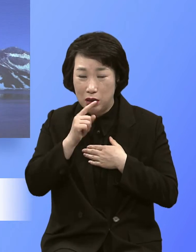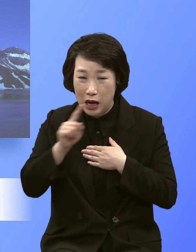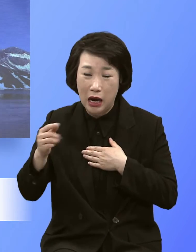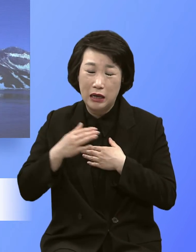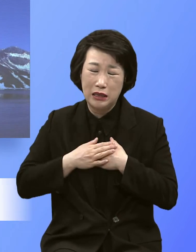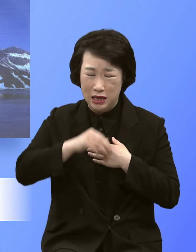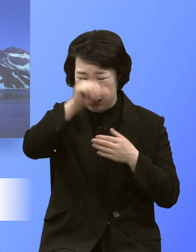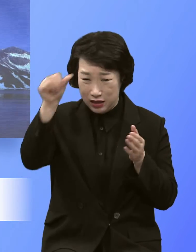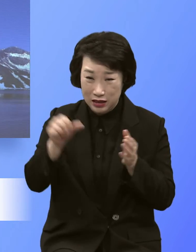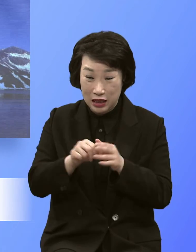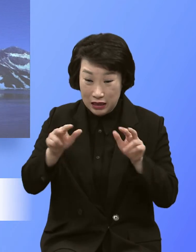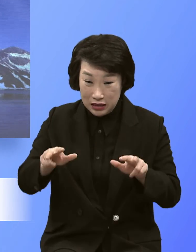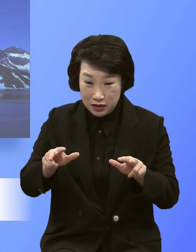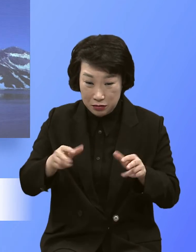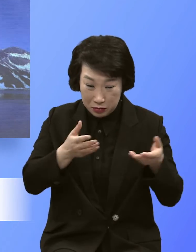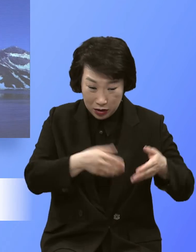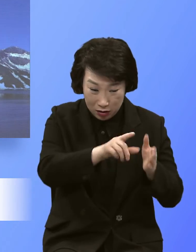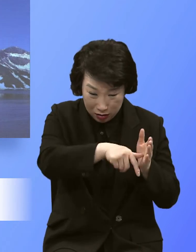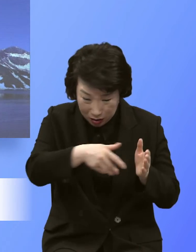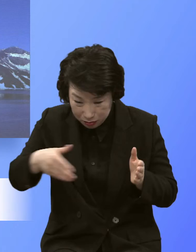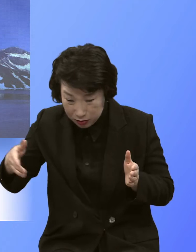네 인생이 지금